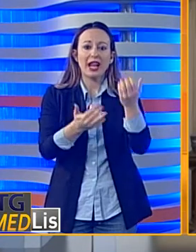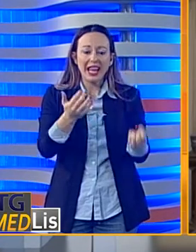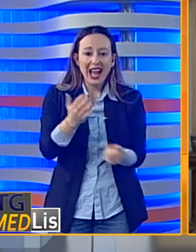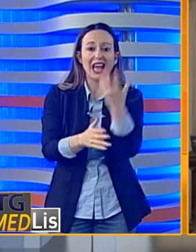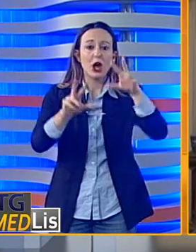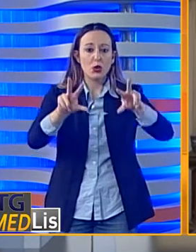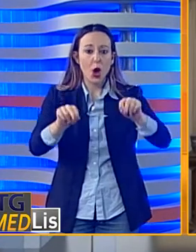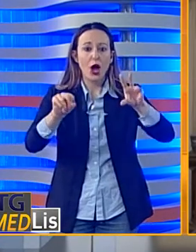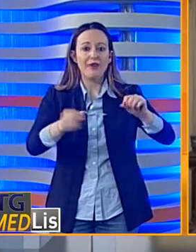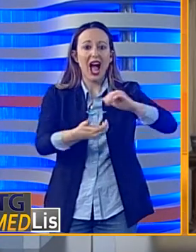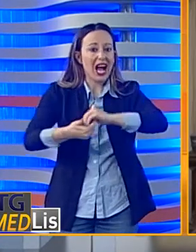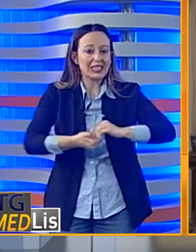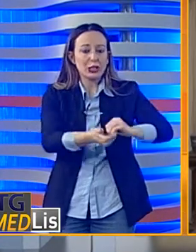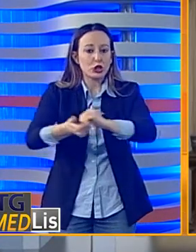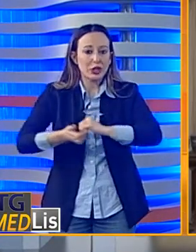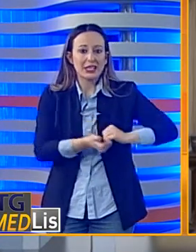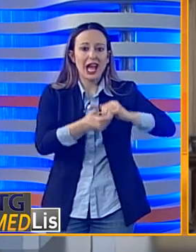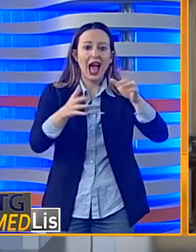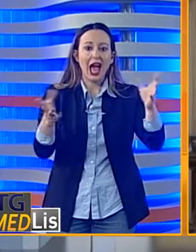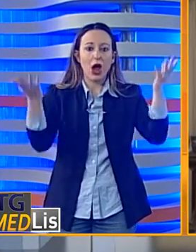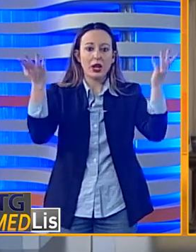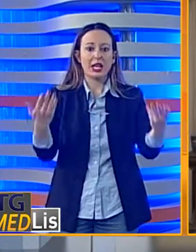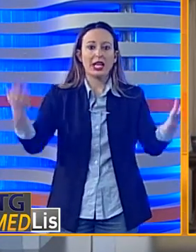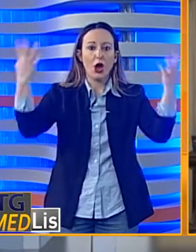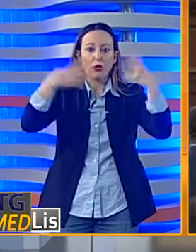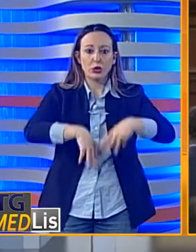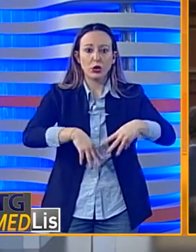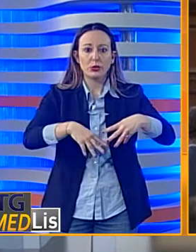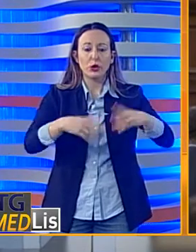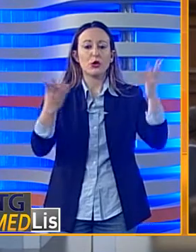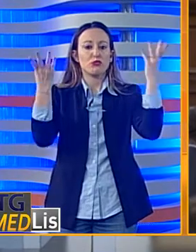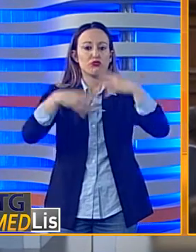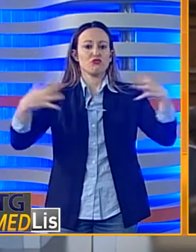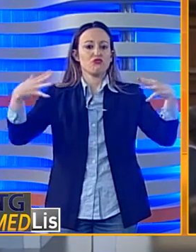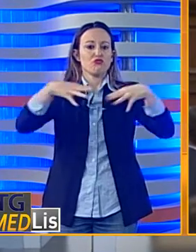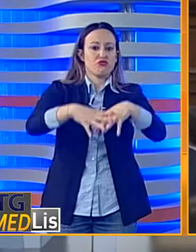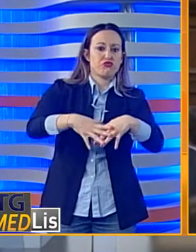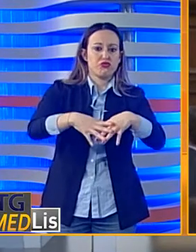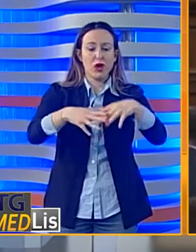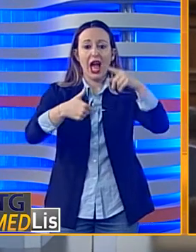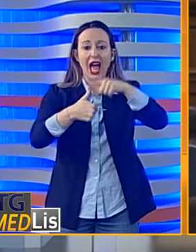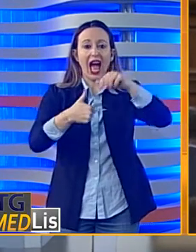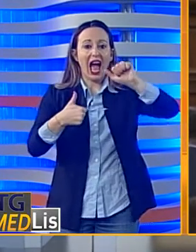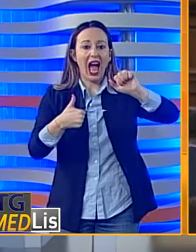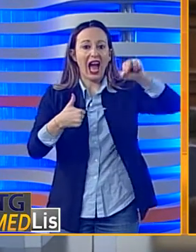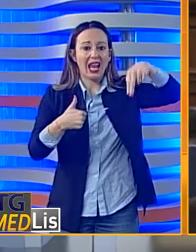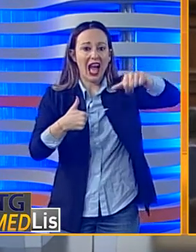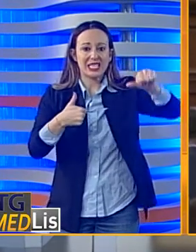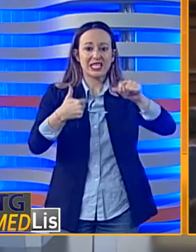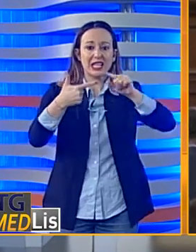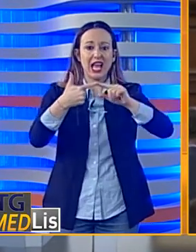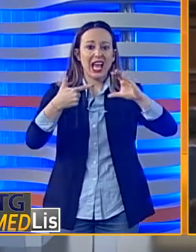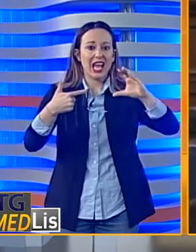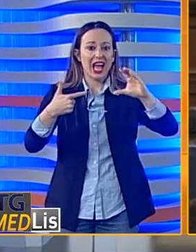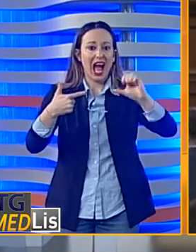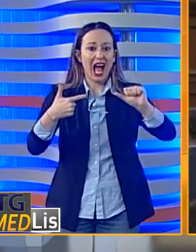18 maggio il presidente della Regione Siciliana, Crocetta, e l'assessore all'energia, Vania